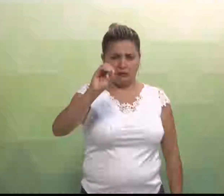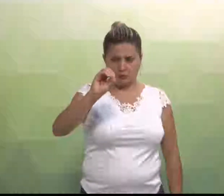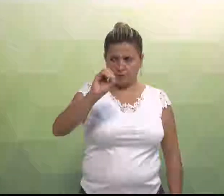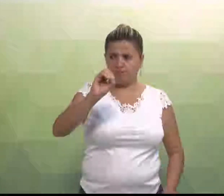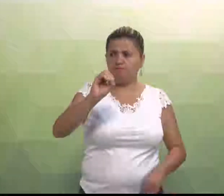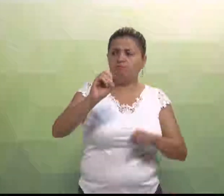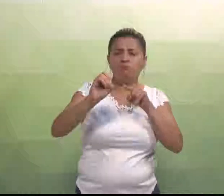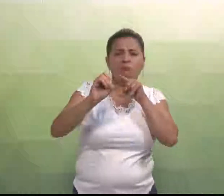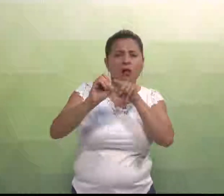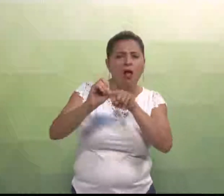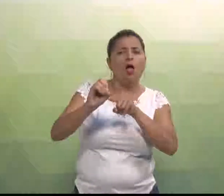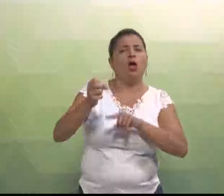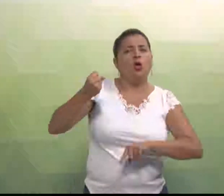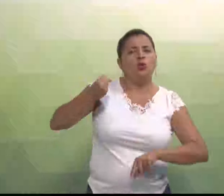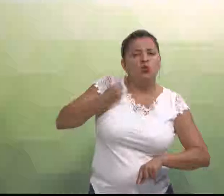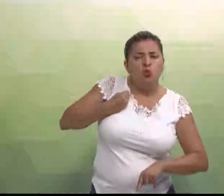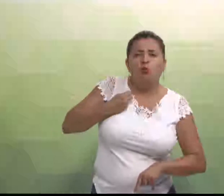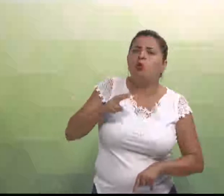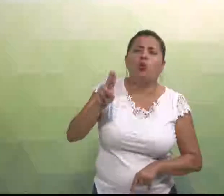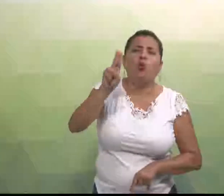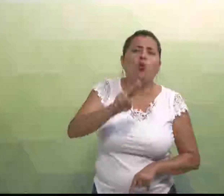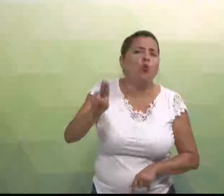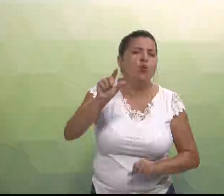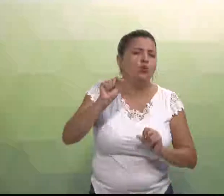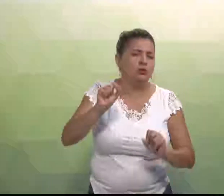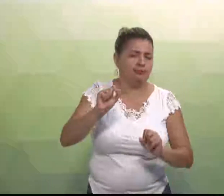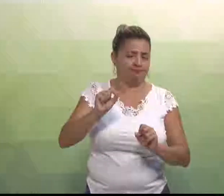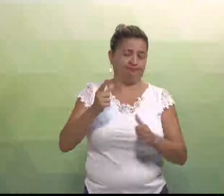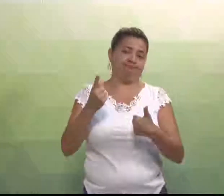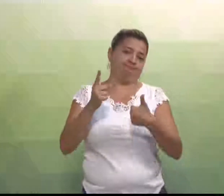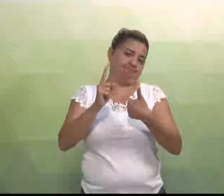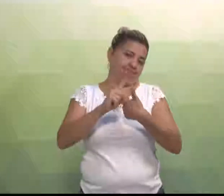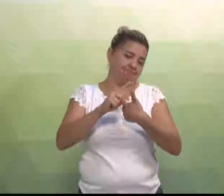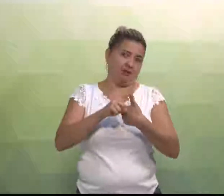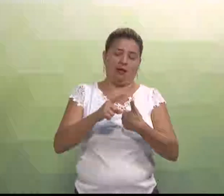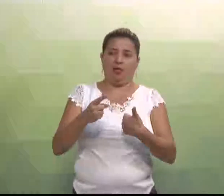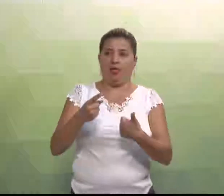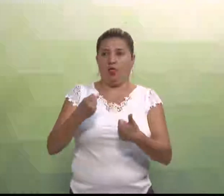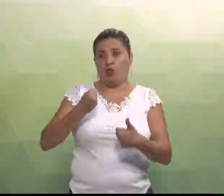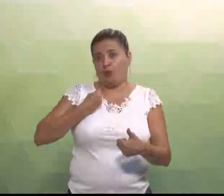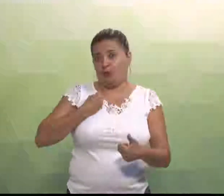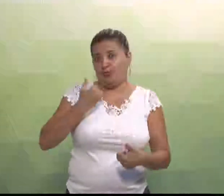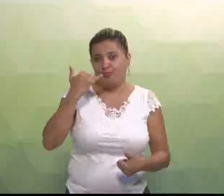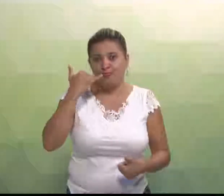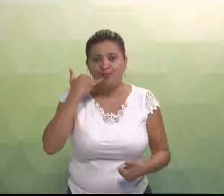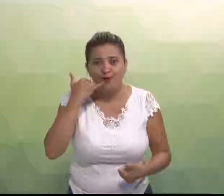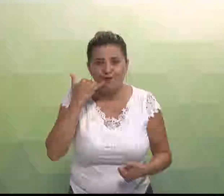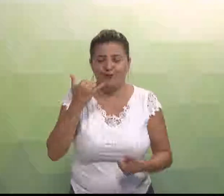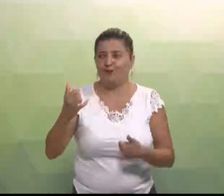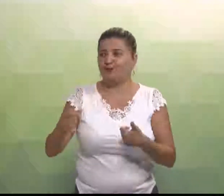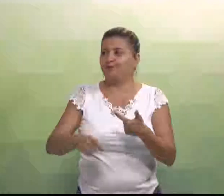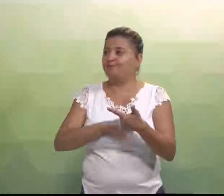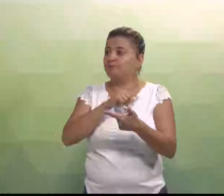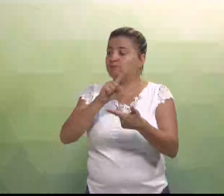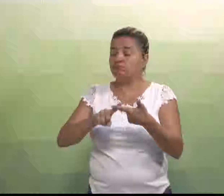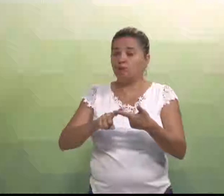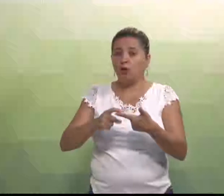10. Esses números, como que eles são usados? Eu posso estar utilizando, por exemplo, como número de